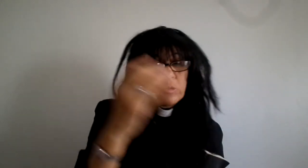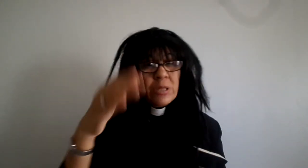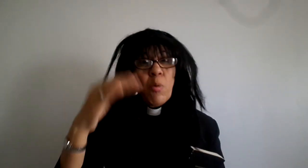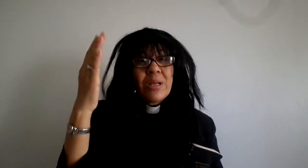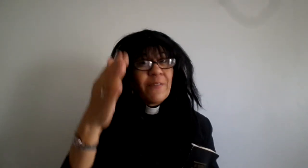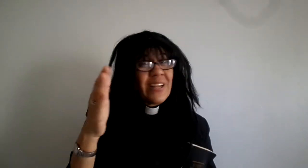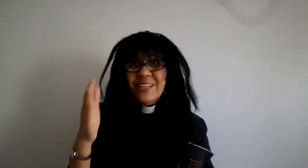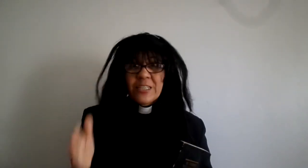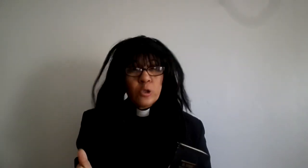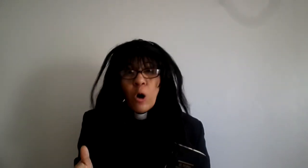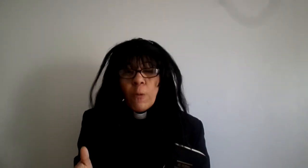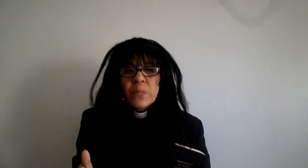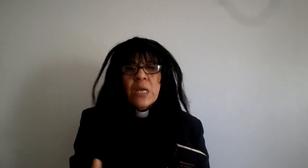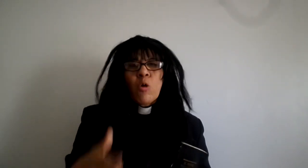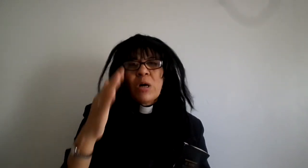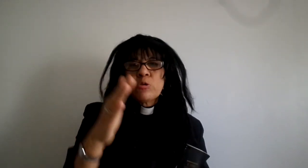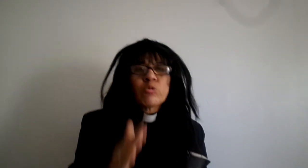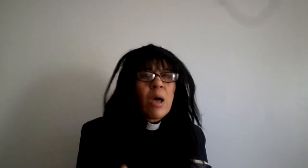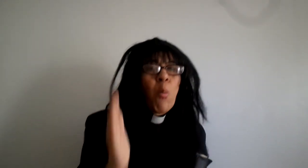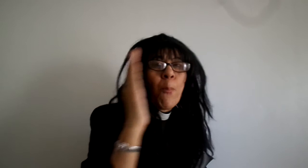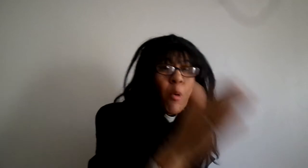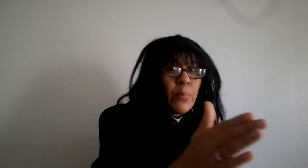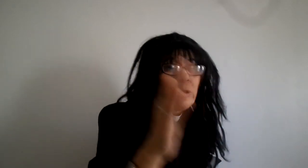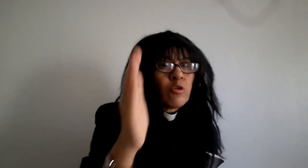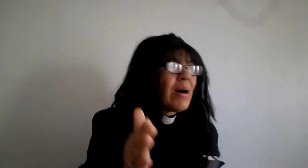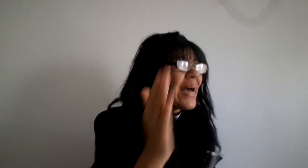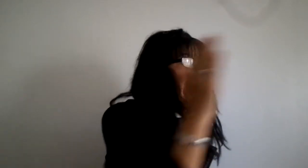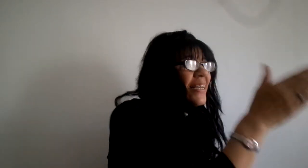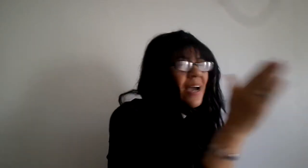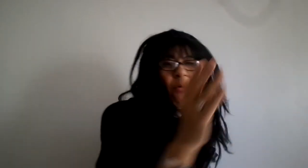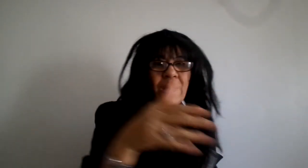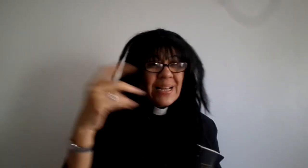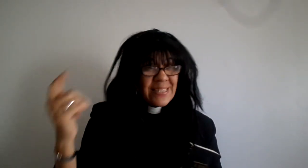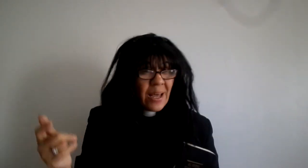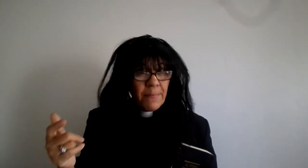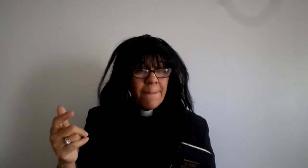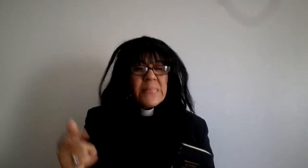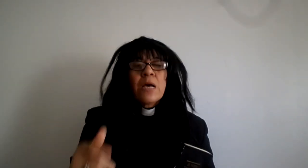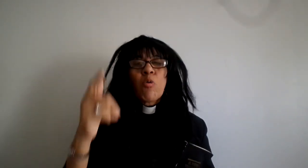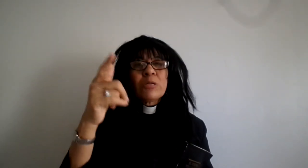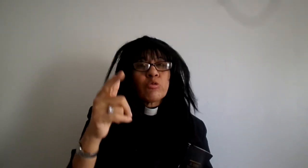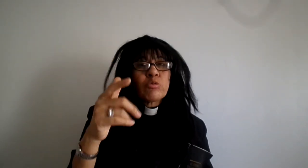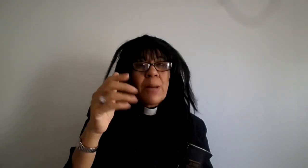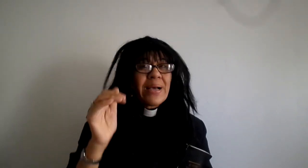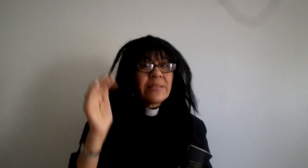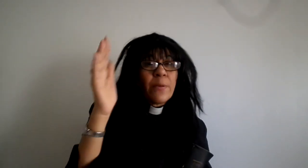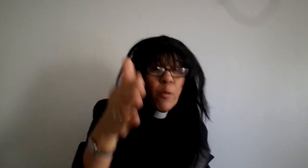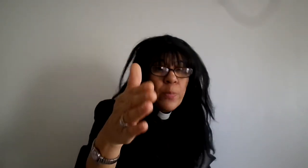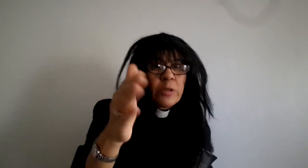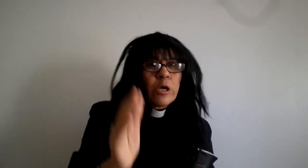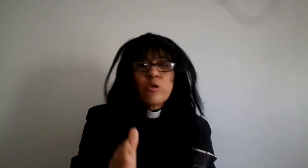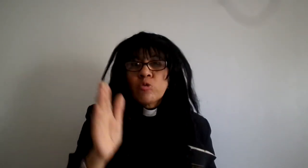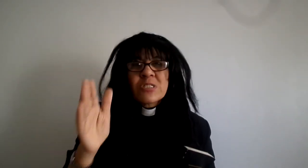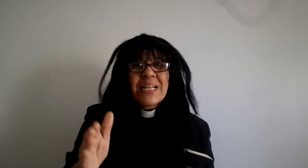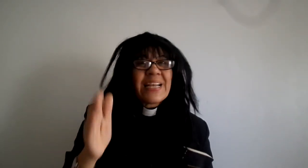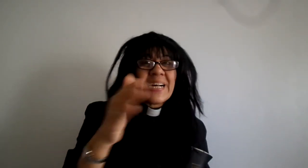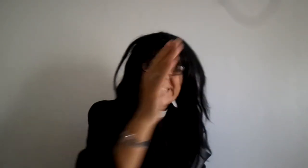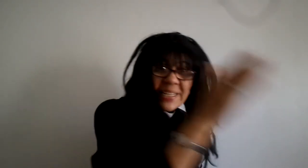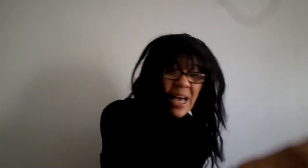cuando estamos en las flacas, no. Cuando tú estás en un púlpito y uno va a las calles a buscar las armas. Cuando tú estás más que en el púlpito y uno sale a arreglar tratado.